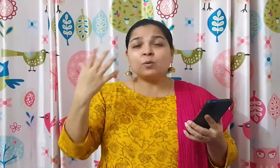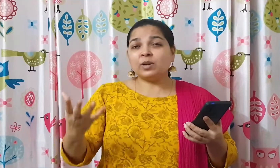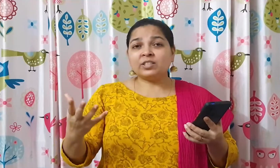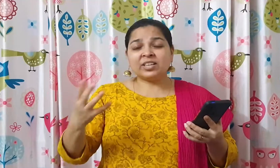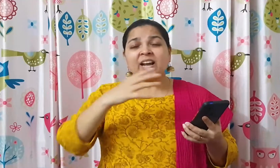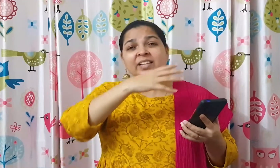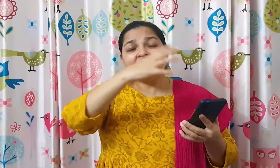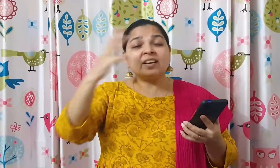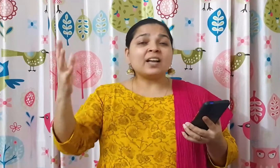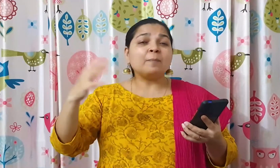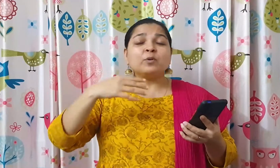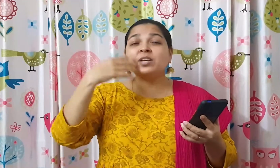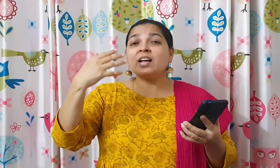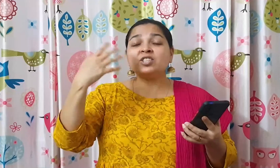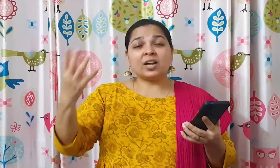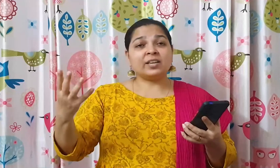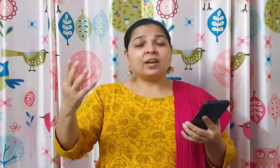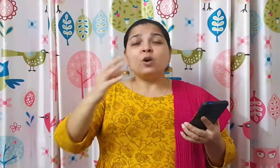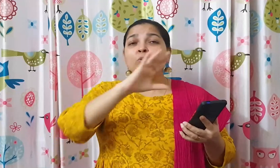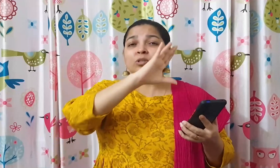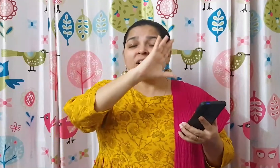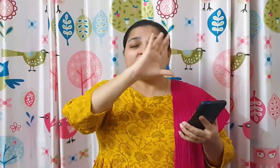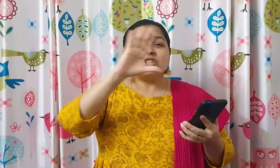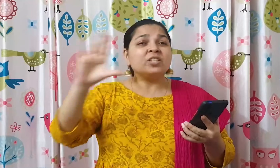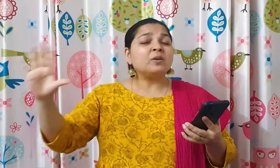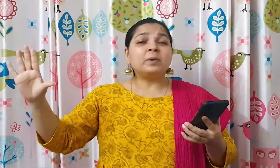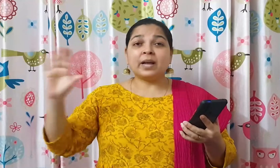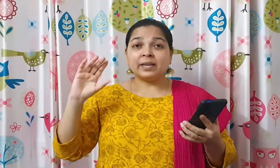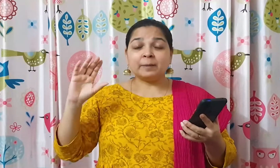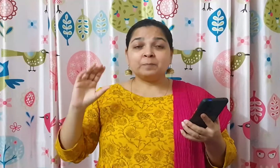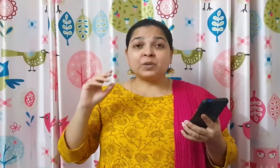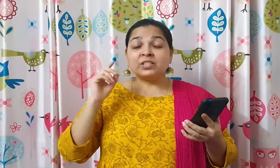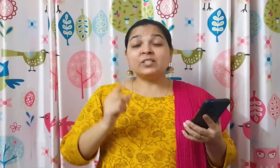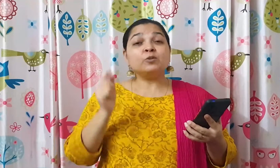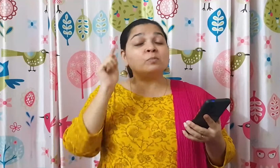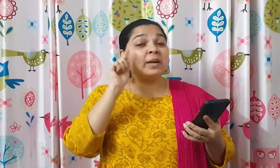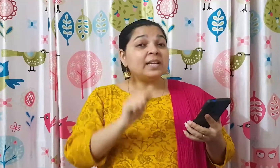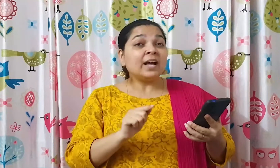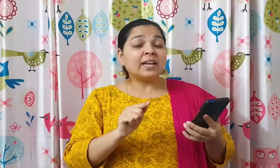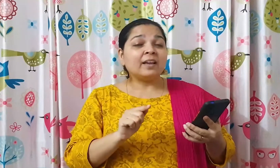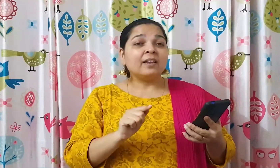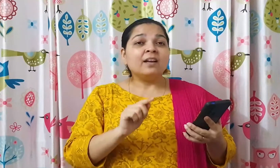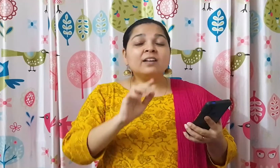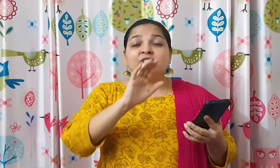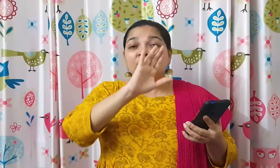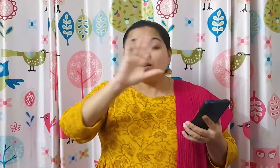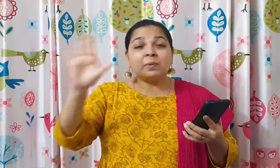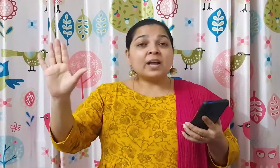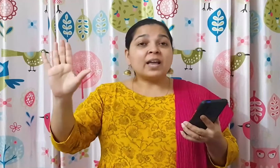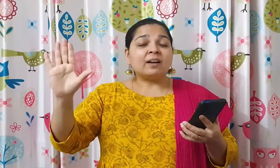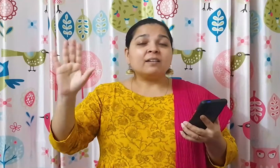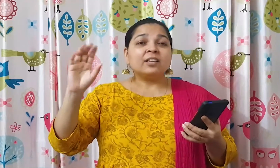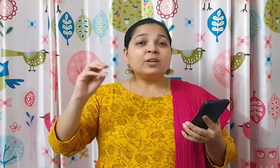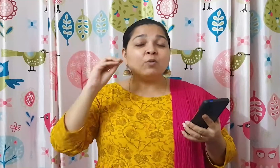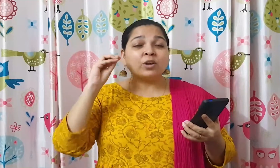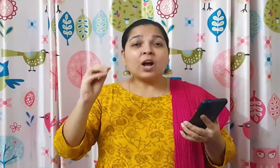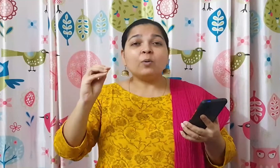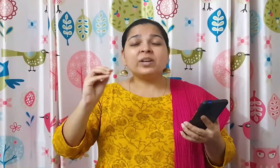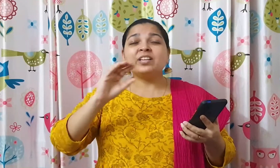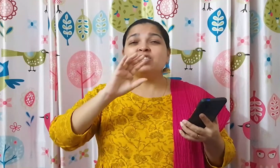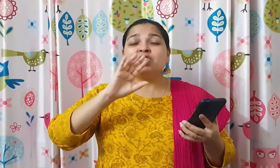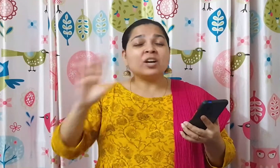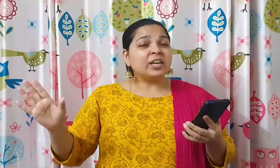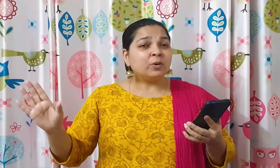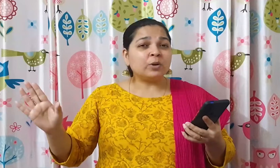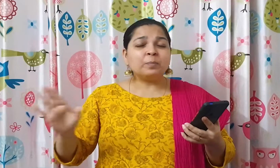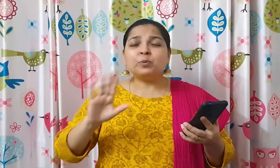আপুনি সলনি কৰিব নোৱাৰে, সকলোখিনি সম্ভৱ। কওক যে সকলোখিনি সম্ভৱ। হালেলুয়া, প্ৰেইজ